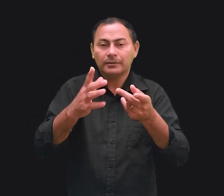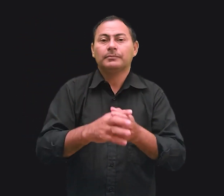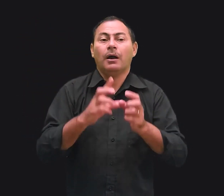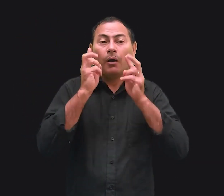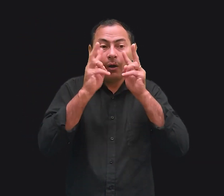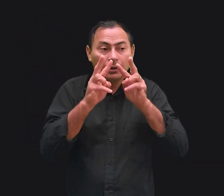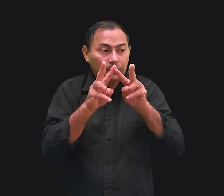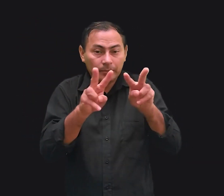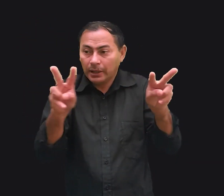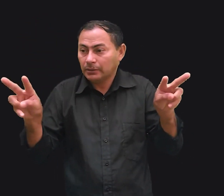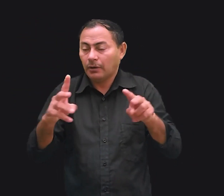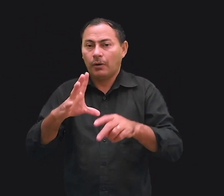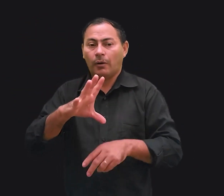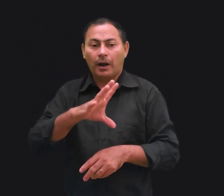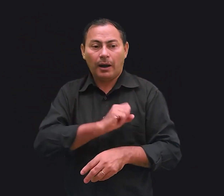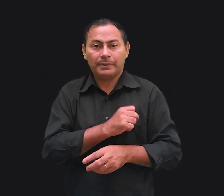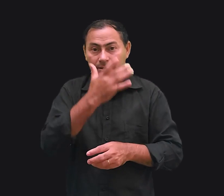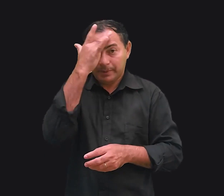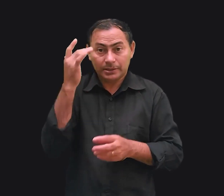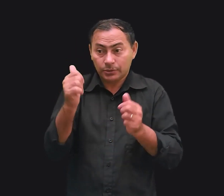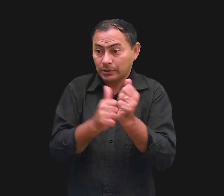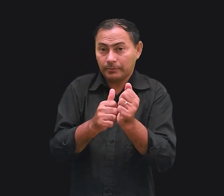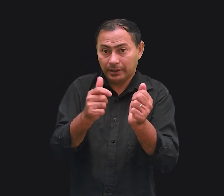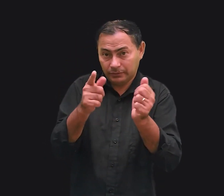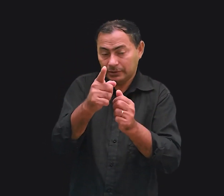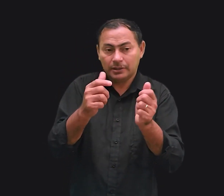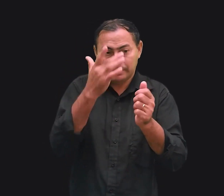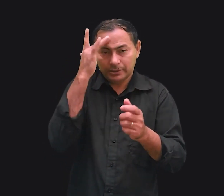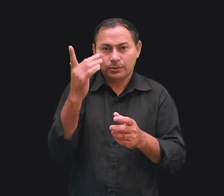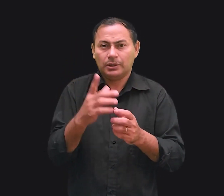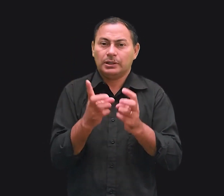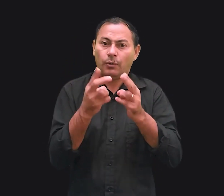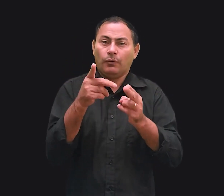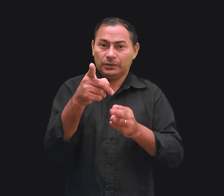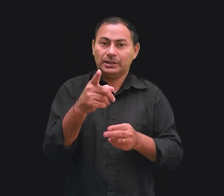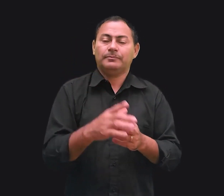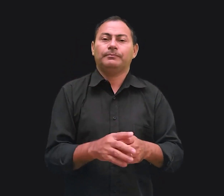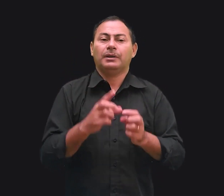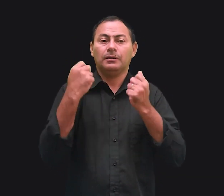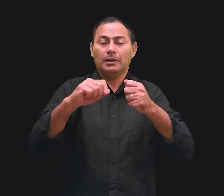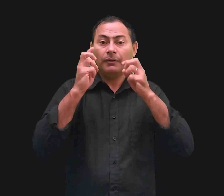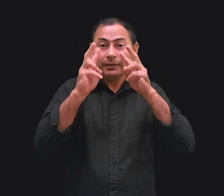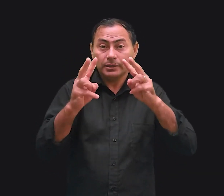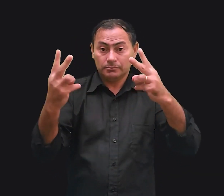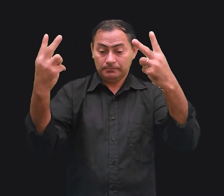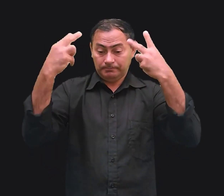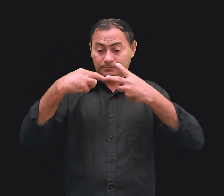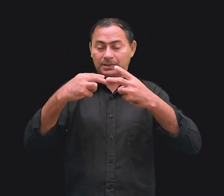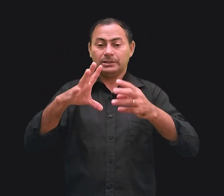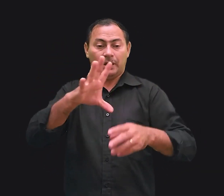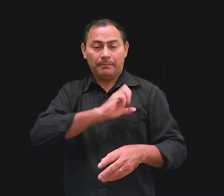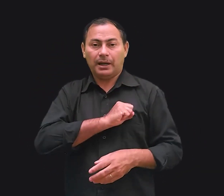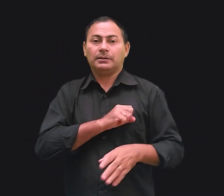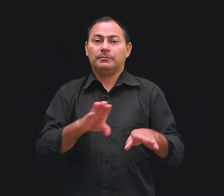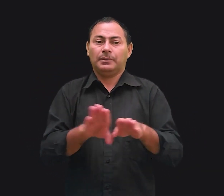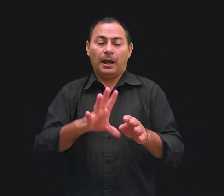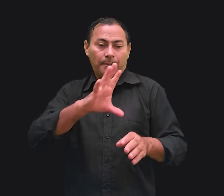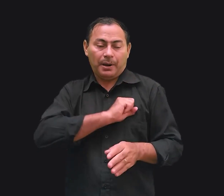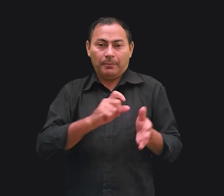ele disse, olhe ao redor e ame o seu próximo como a você mesmo. Quer dizer que você deve olhar para você mesmo e se amar.